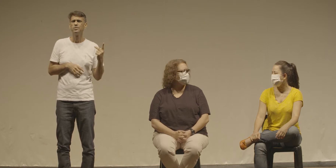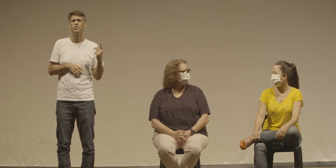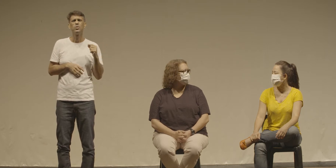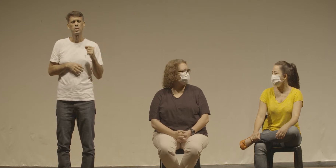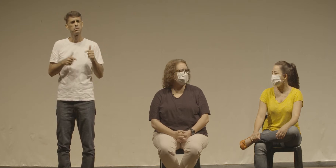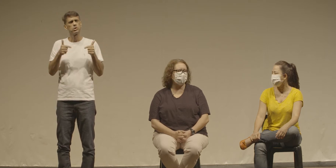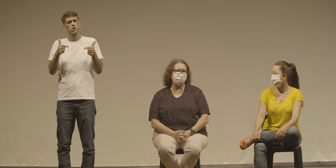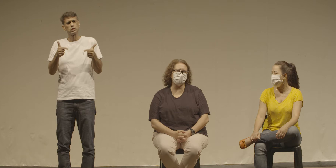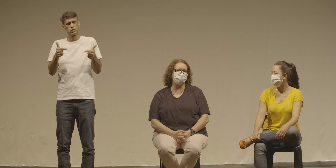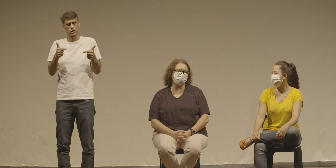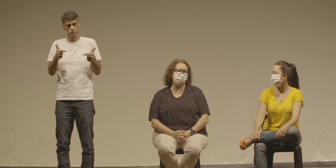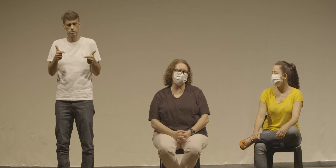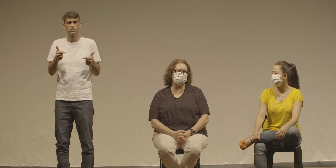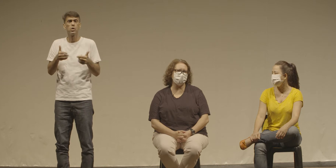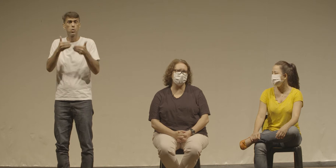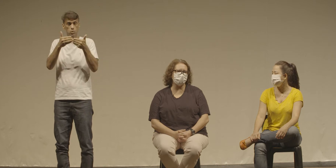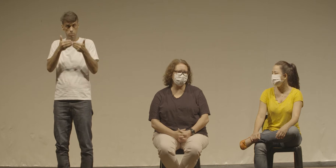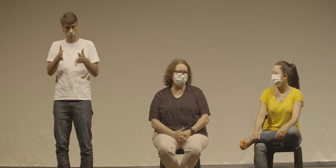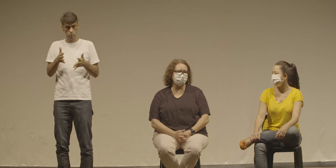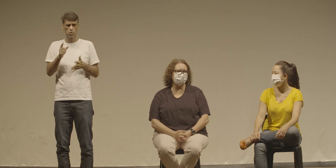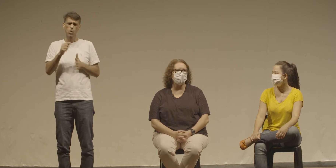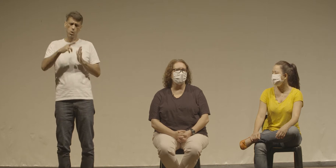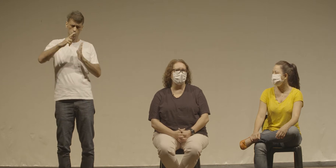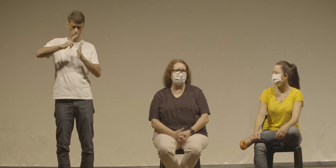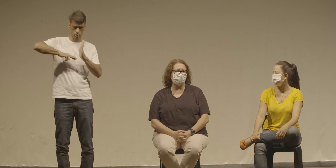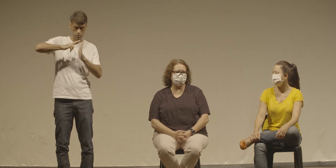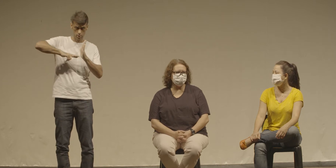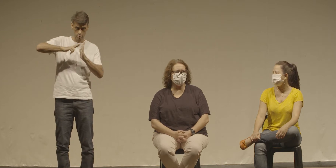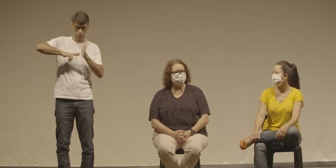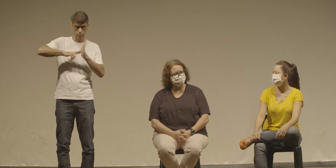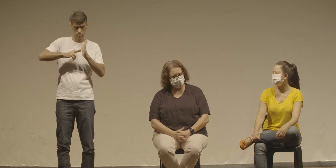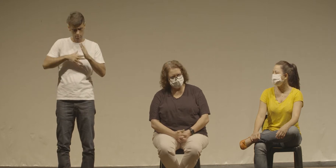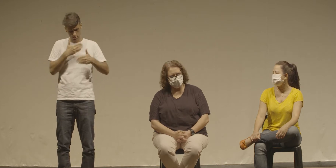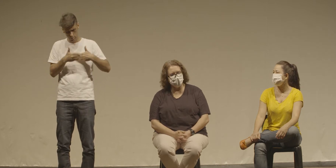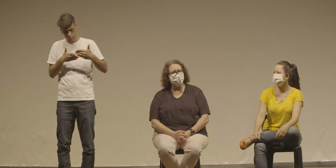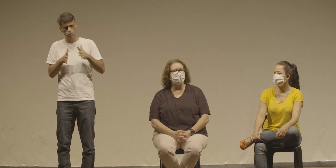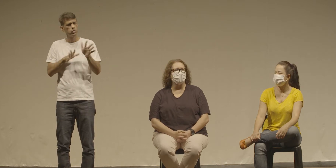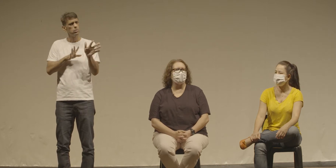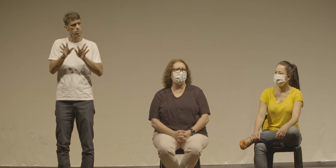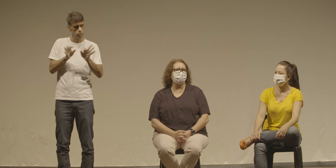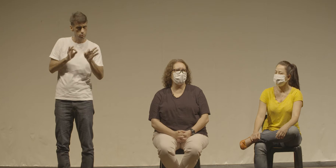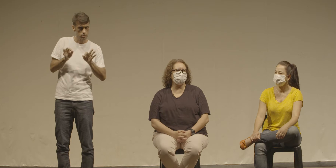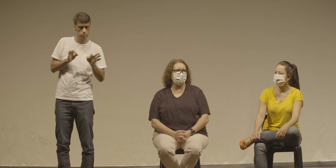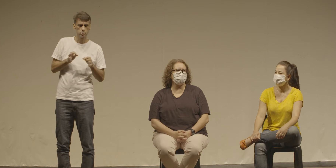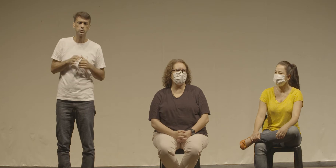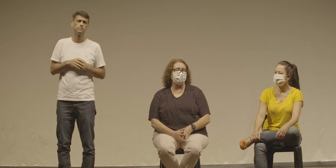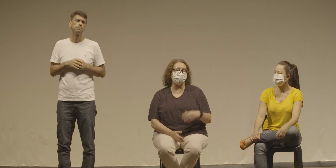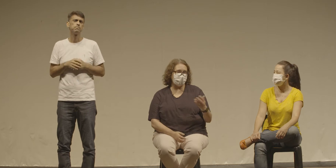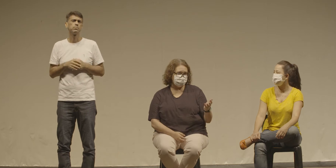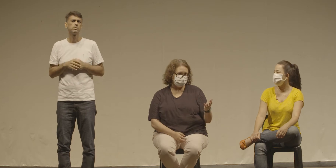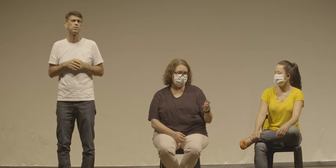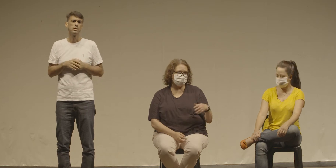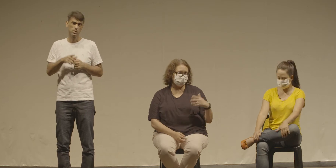muita sorte também, né? Quando a gente começou, depois do roteiro, ao processo mesmo de produção, aonde a gente,